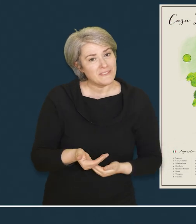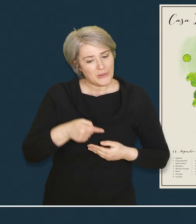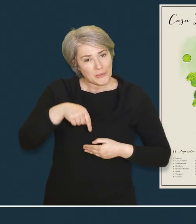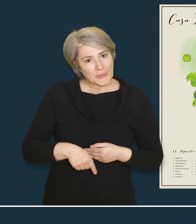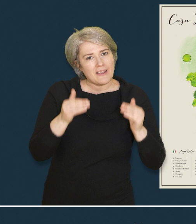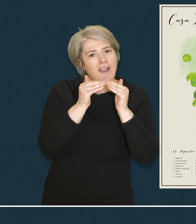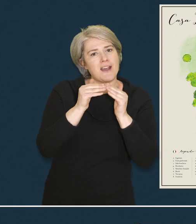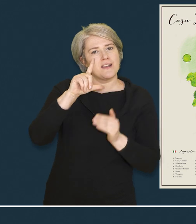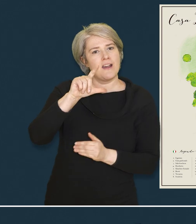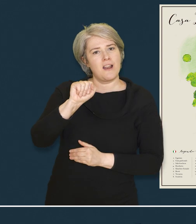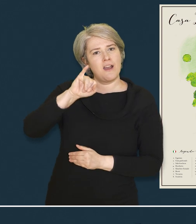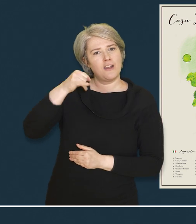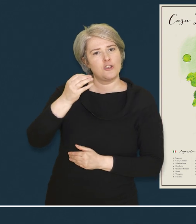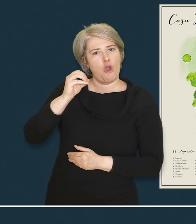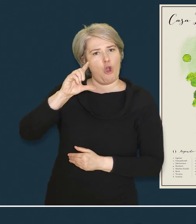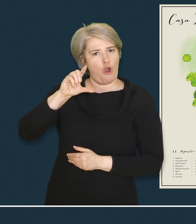Benvenuto a Casa Laiolo.